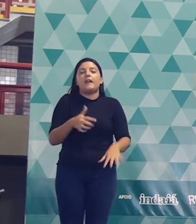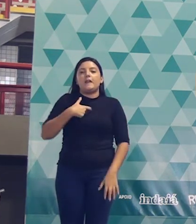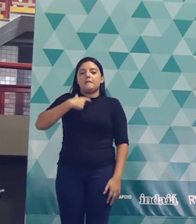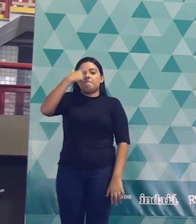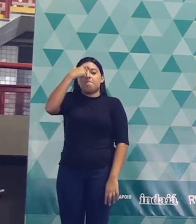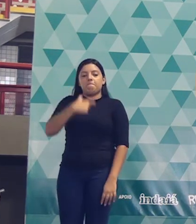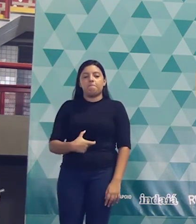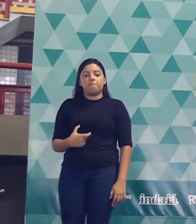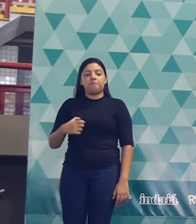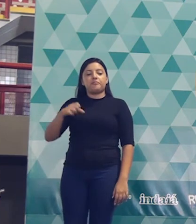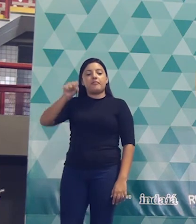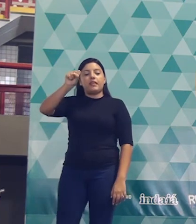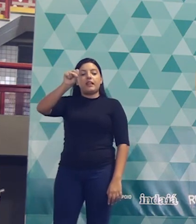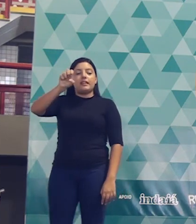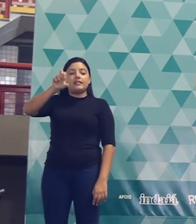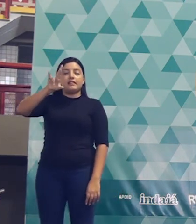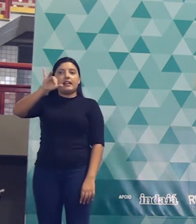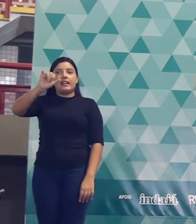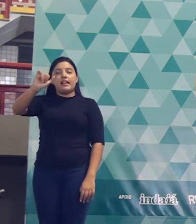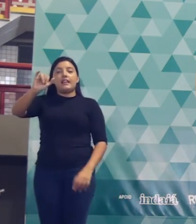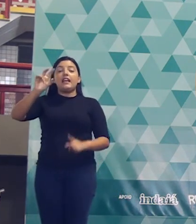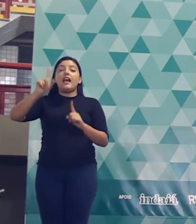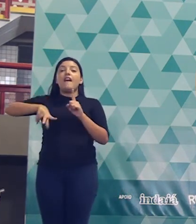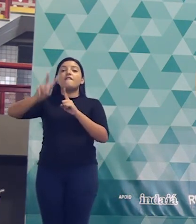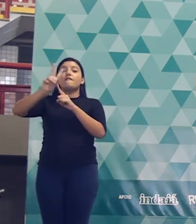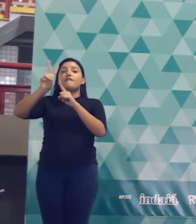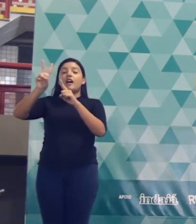Serei é um verbo no futuro.